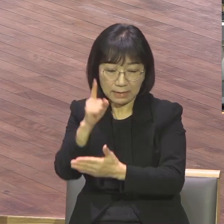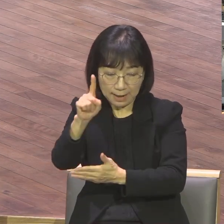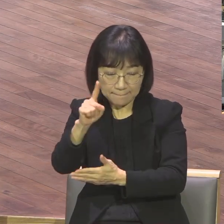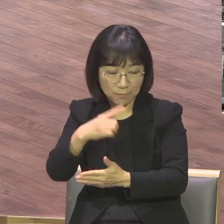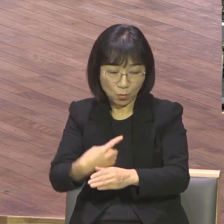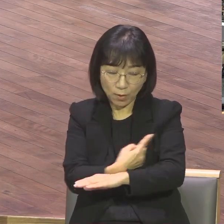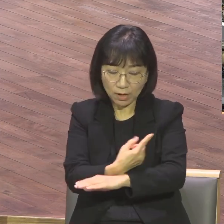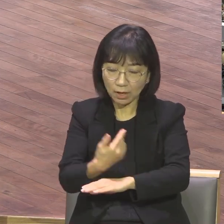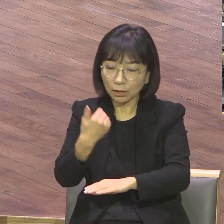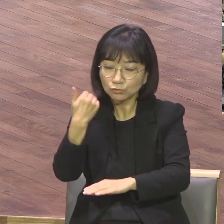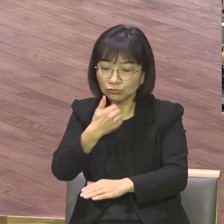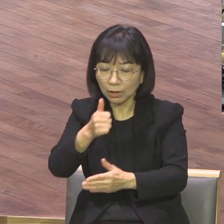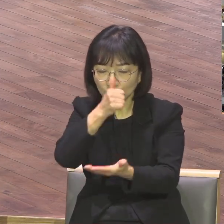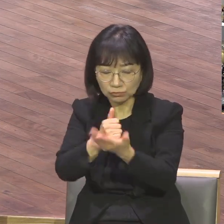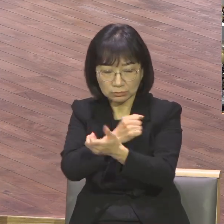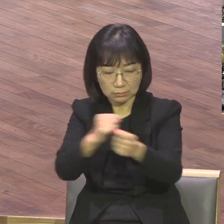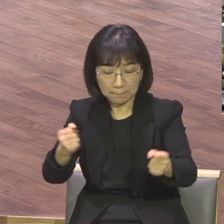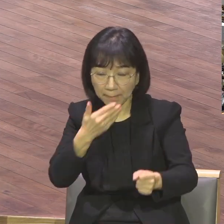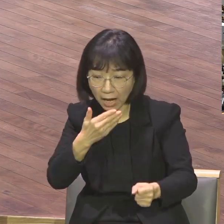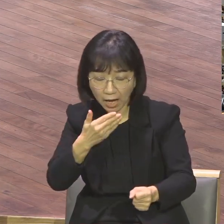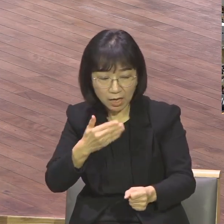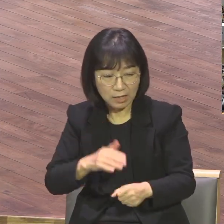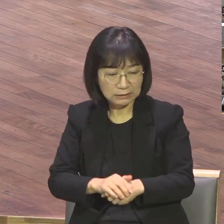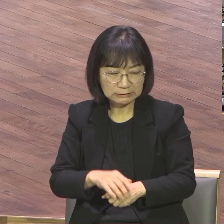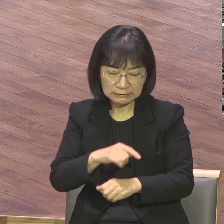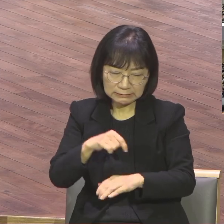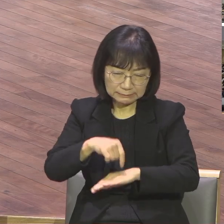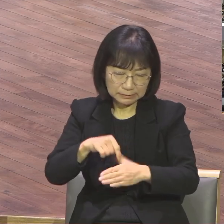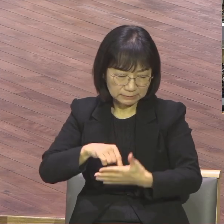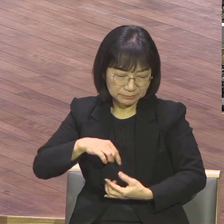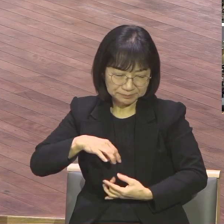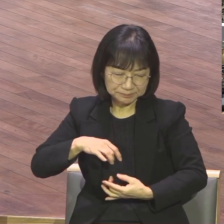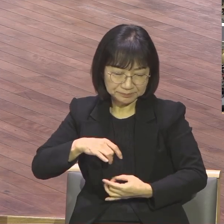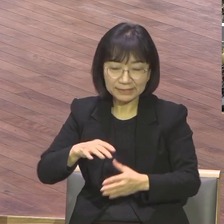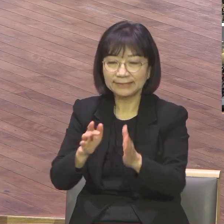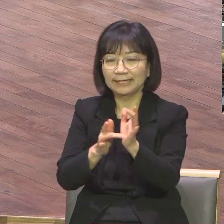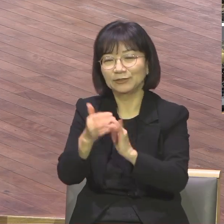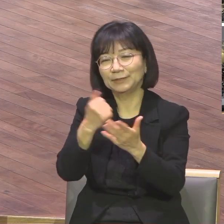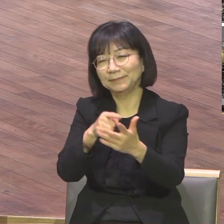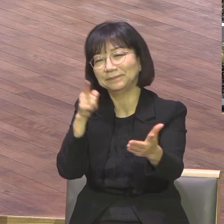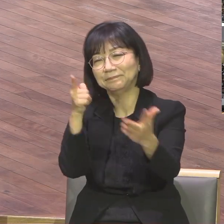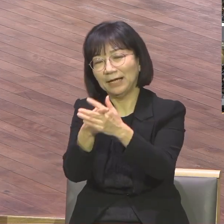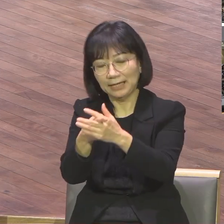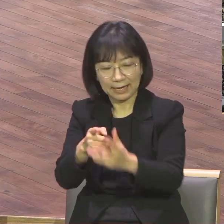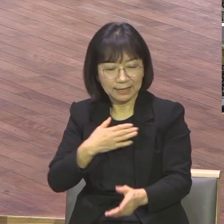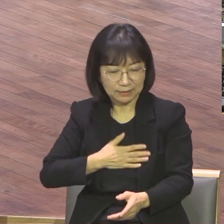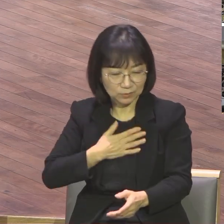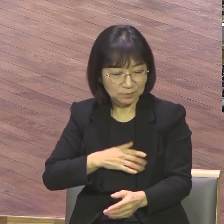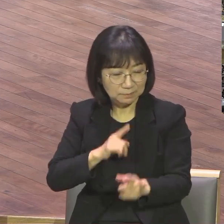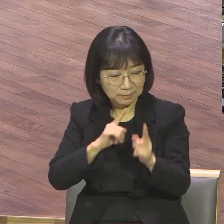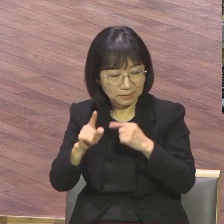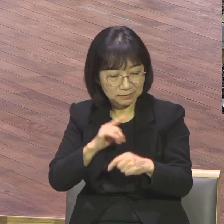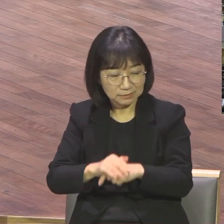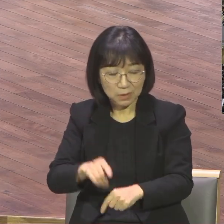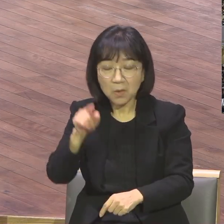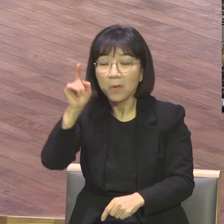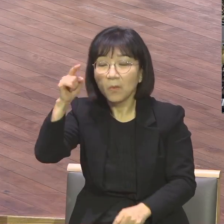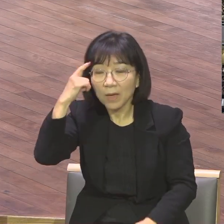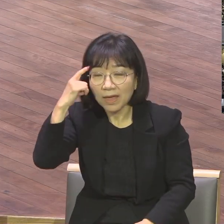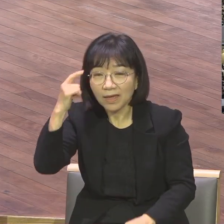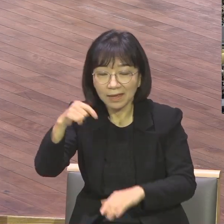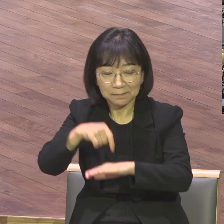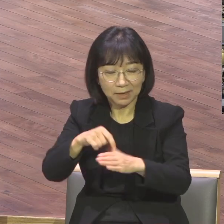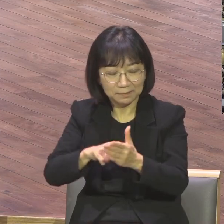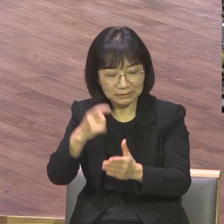외에는 누가 능히 죄를 사하겠느냐 그들이 속으로 이렇게 생각하는 줄을 예수께서 곧 중심에 아시고 이르시되 어찌하여